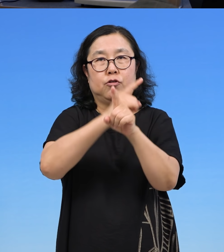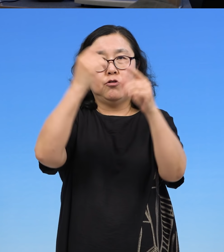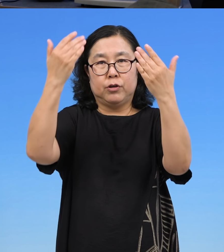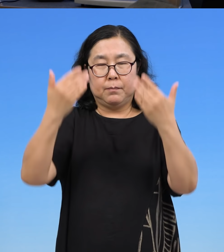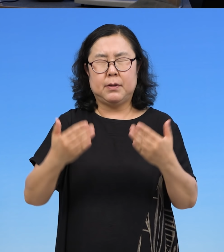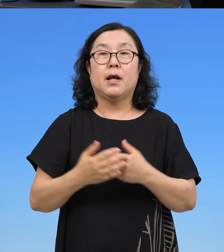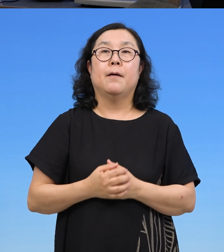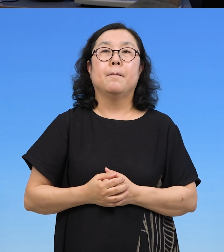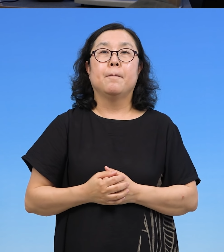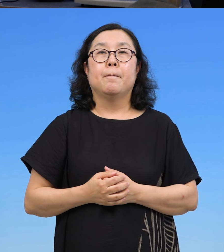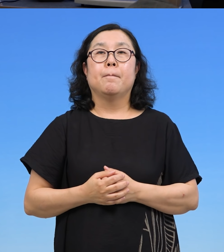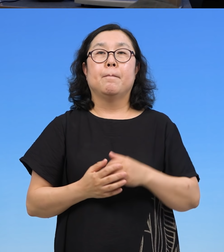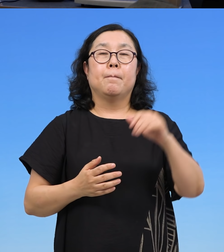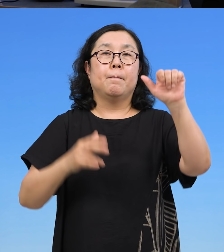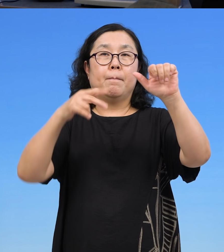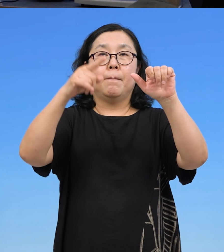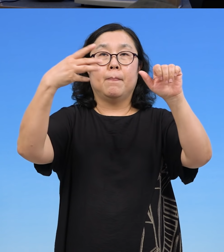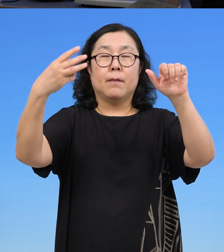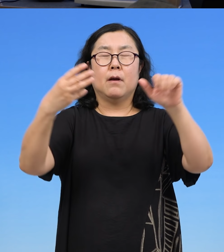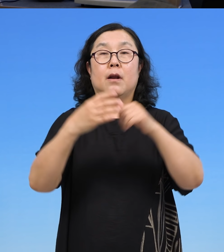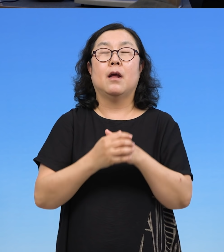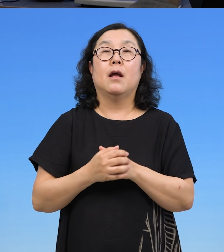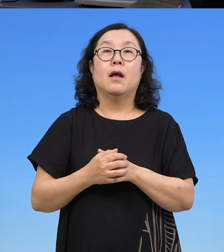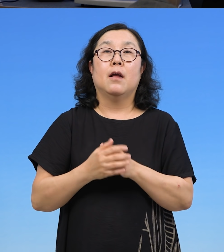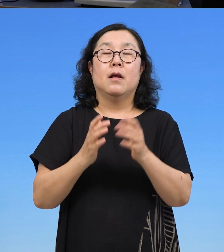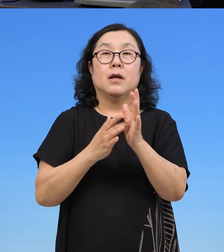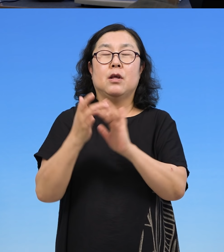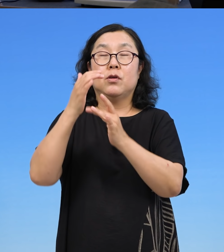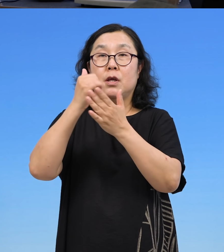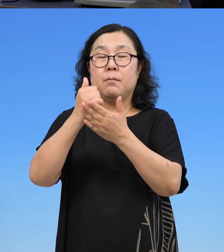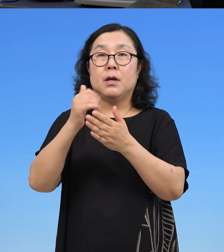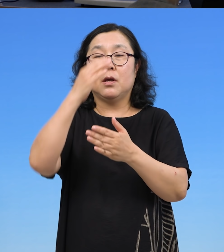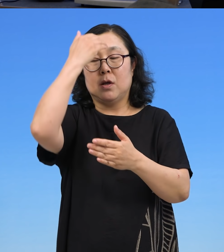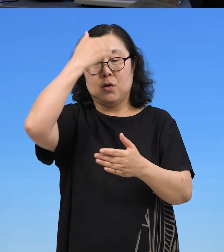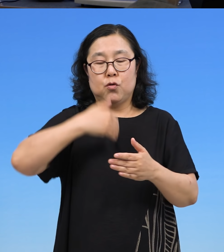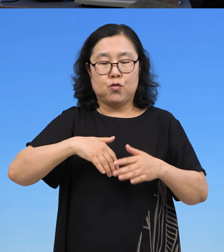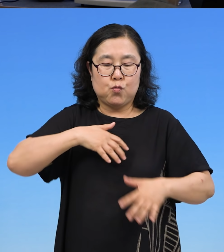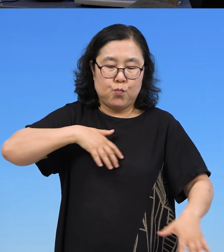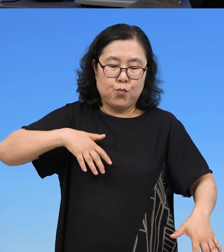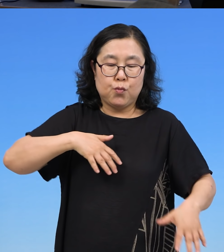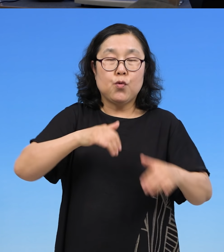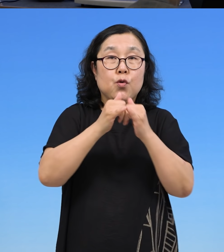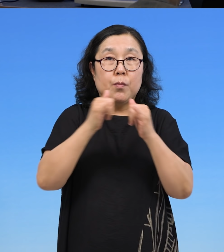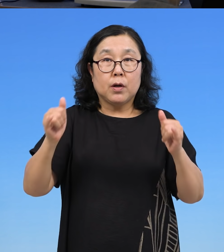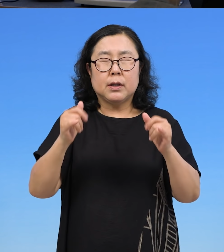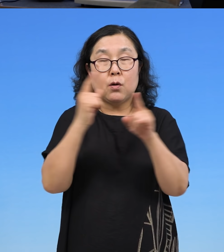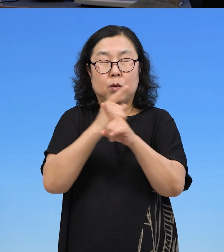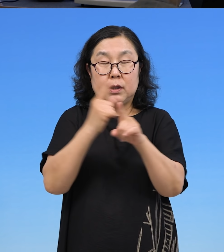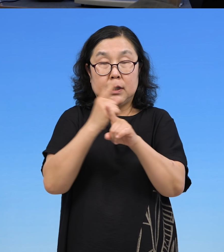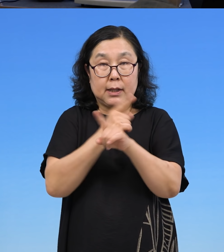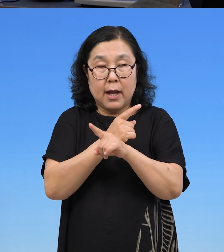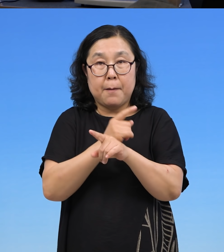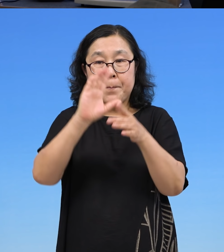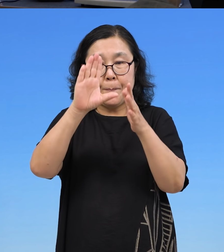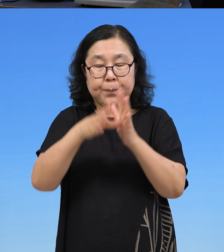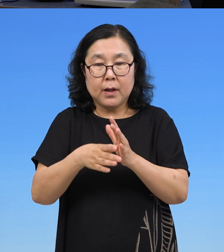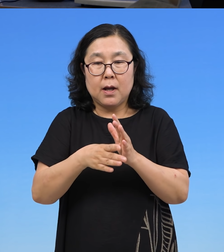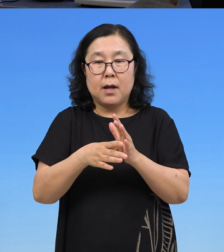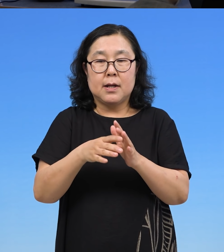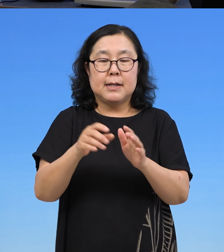오전에 예수님께서 중풍병자를 고치는 과정에서 굉장히 독특한 말씀을 하세요